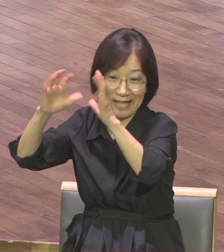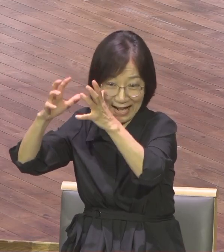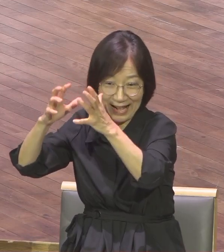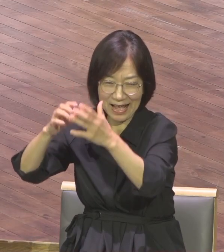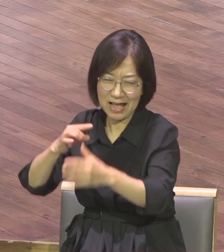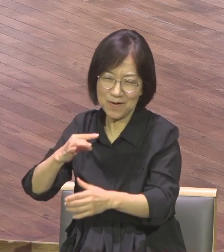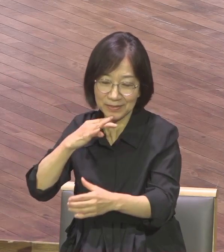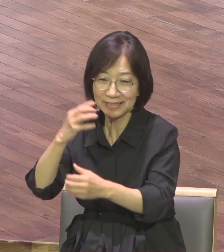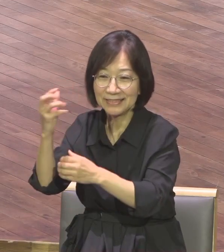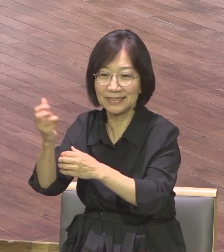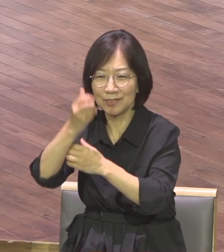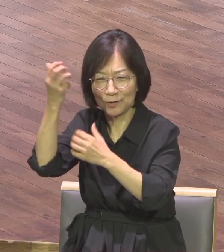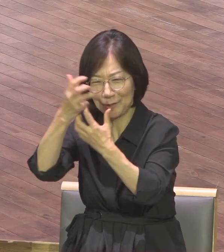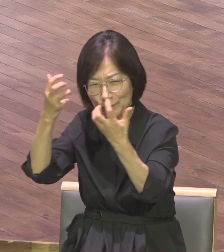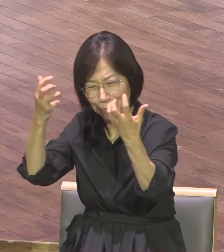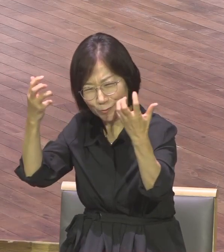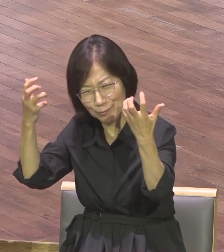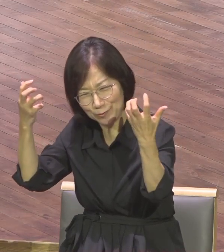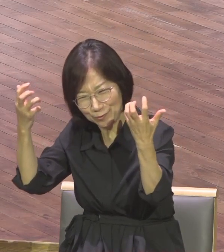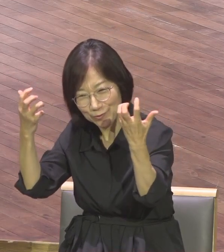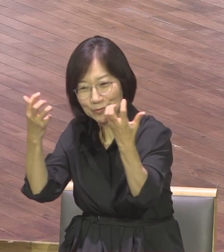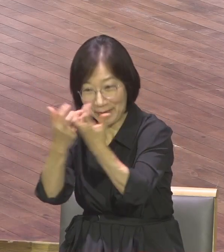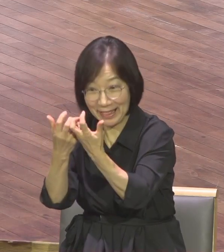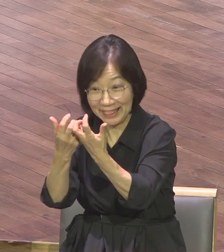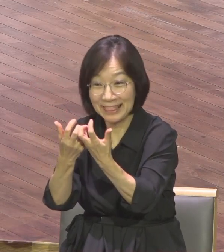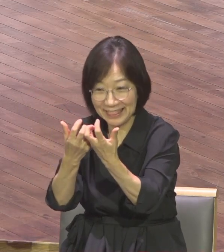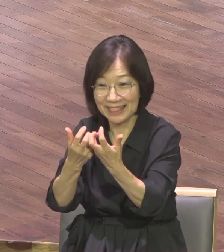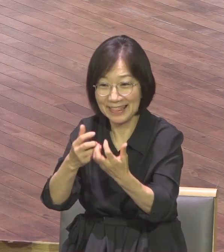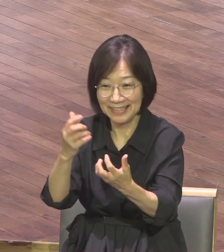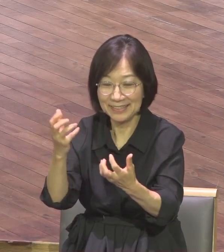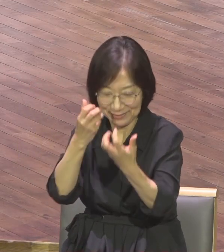나버렸어요. 그냥 팀사역 딱 받고 결론 나버렸어요.